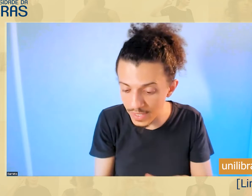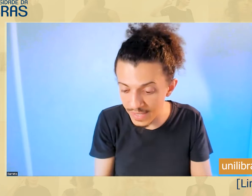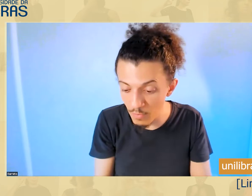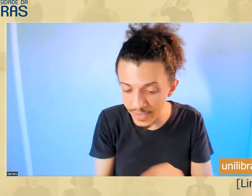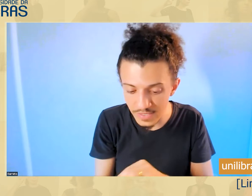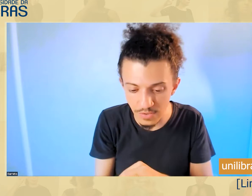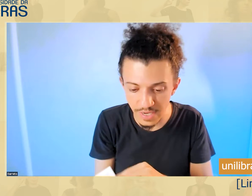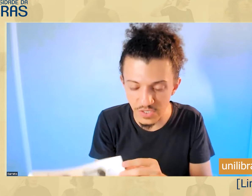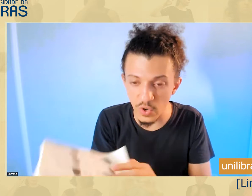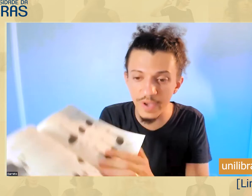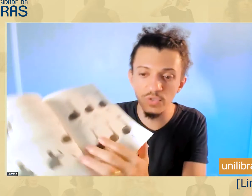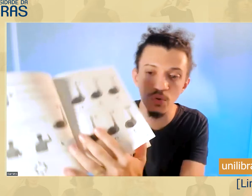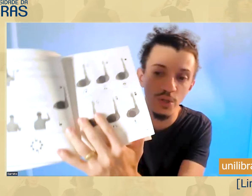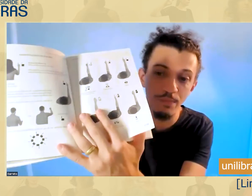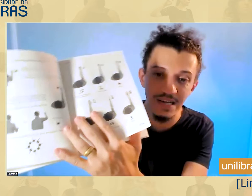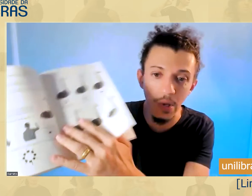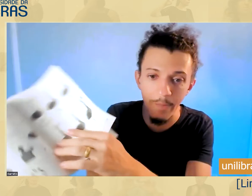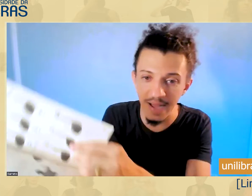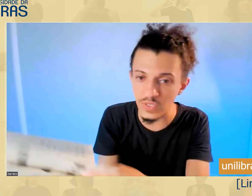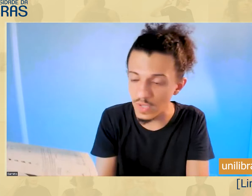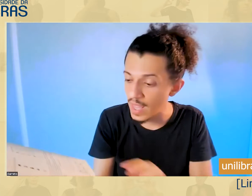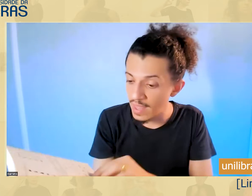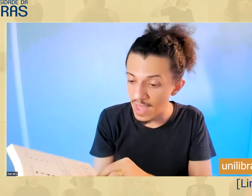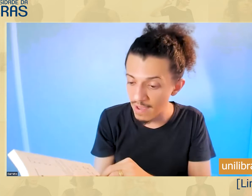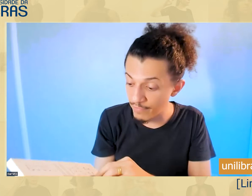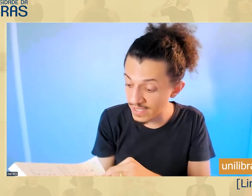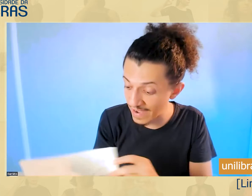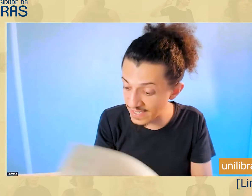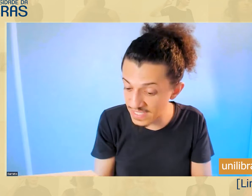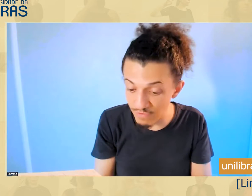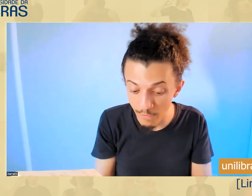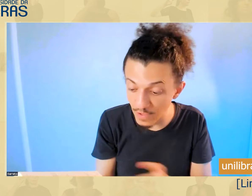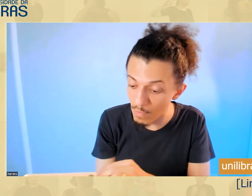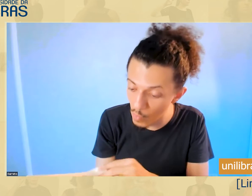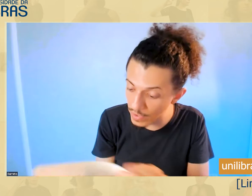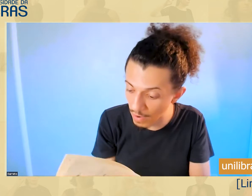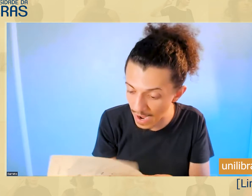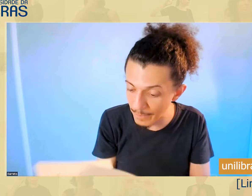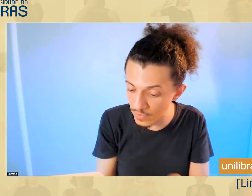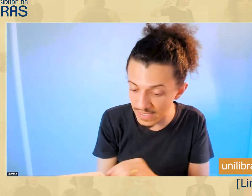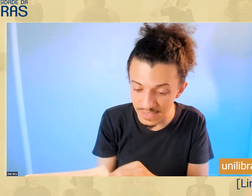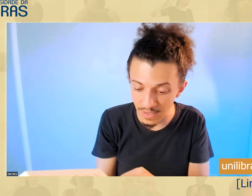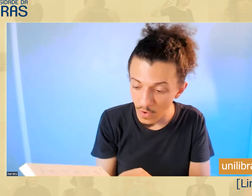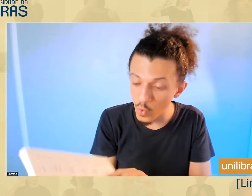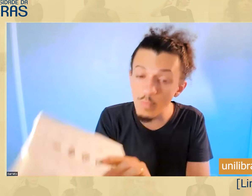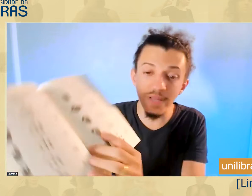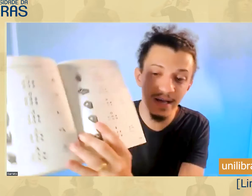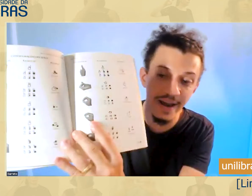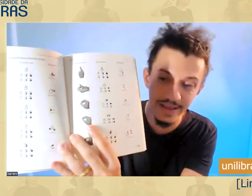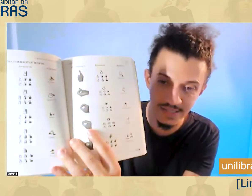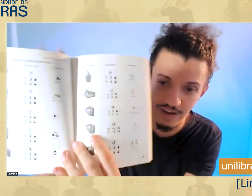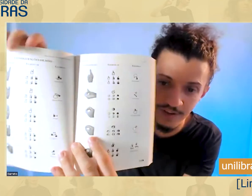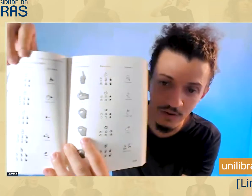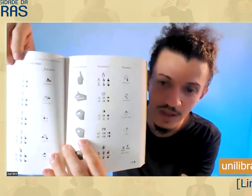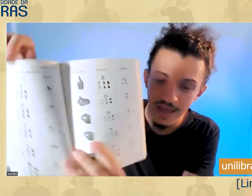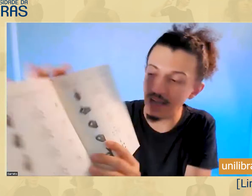tudo aqui tem muitas ilustrações, tudo muito passo a passo, você vai se desenvolvendo muito rápido e assim, com muita